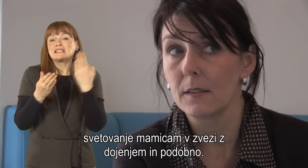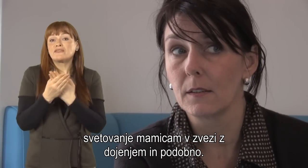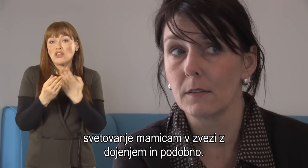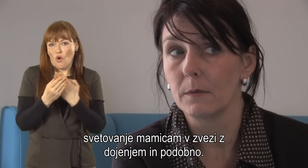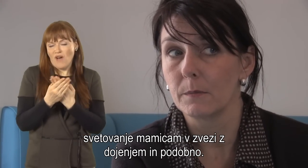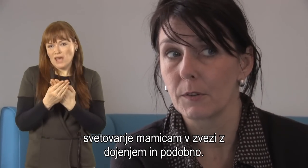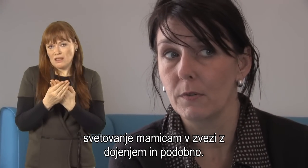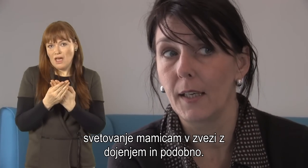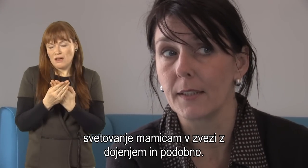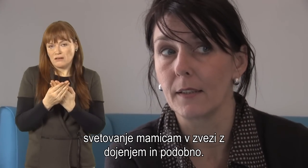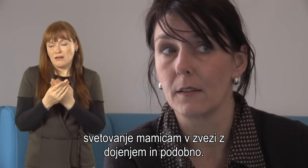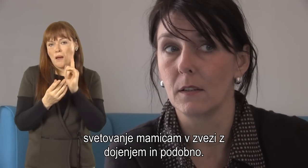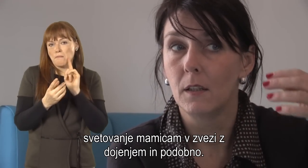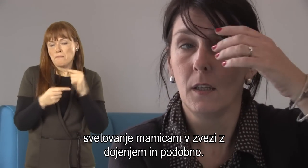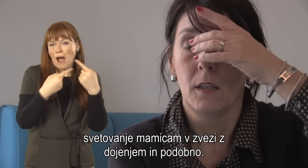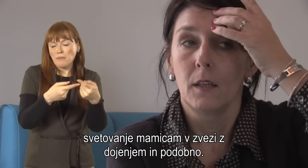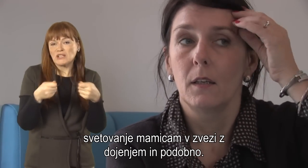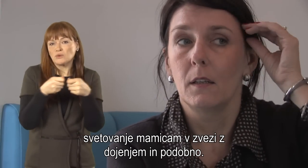Svetovanje